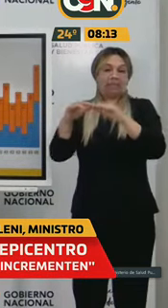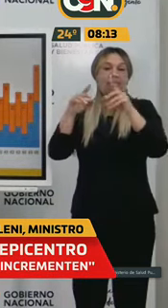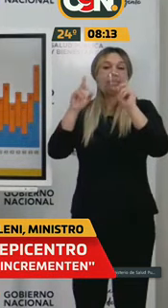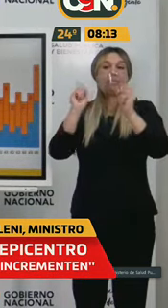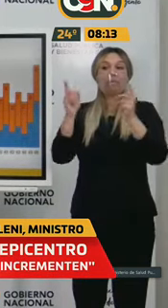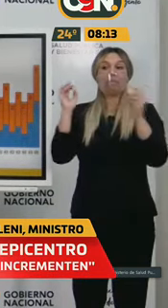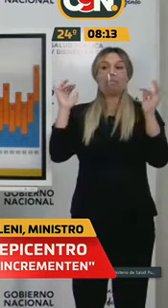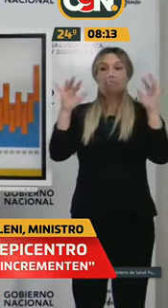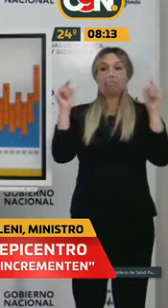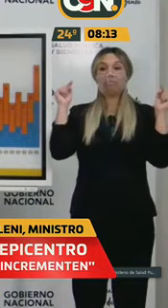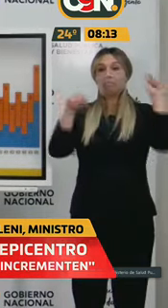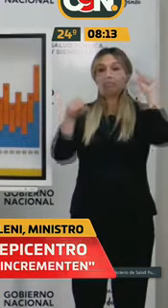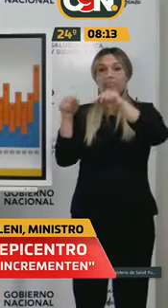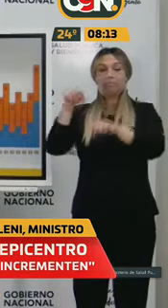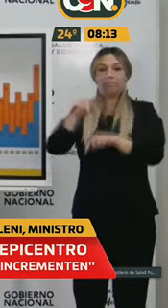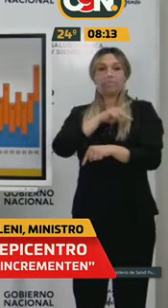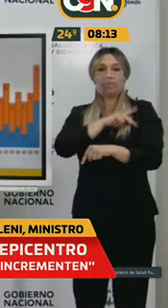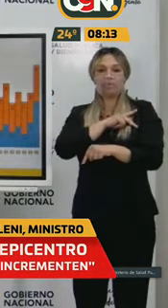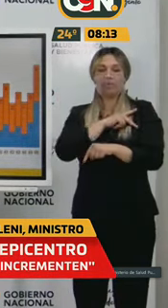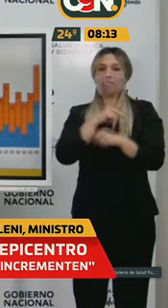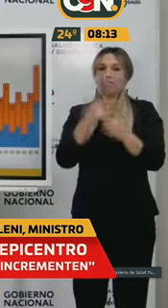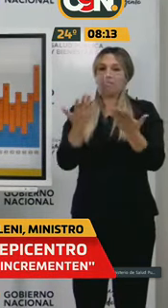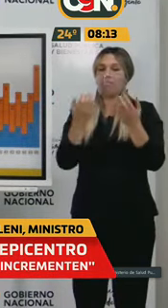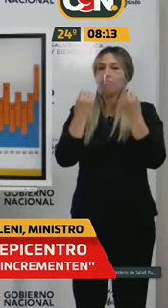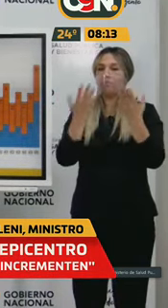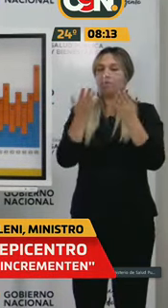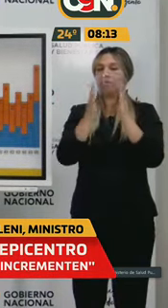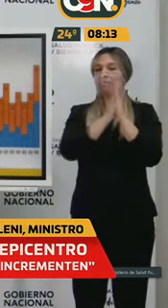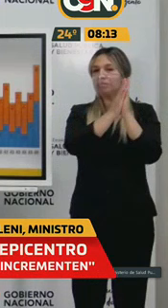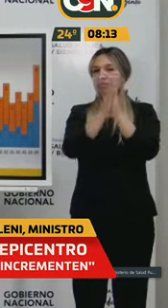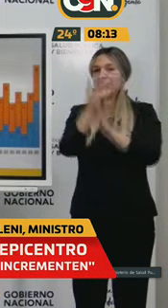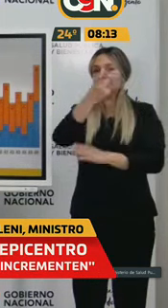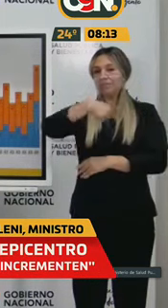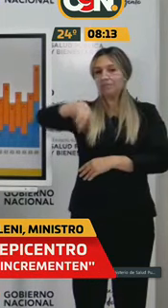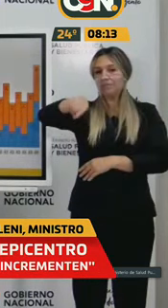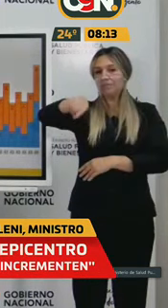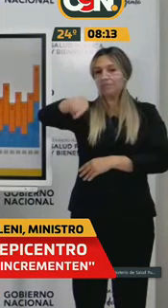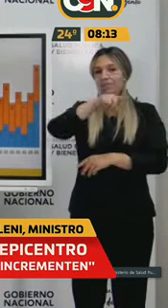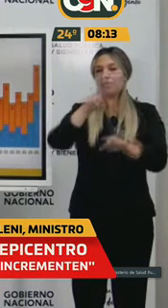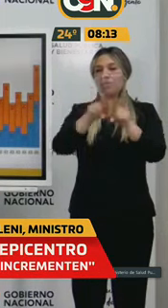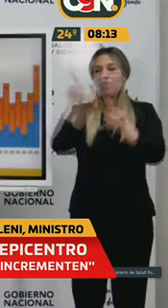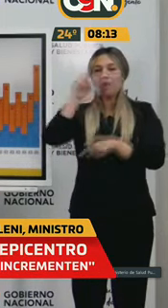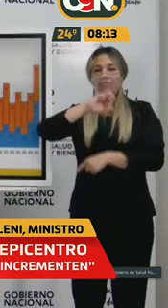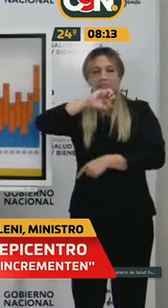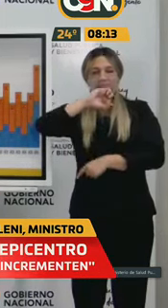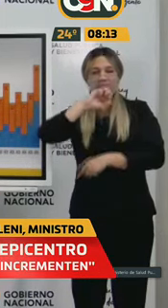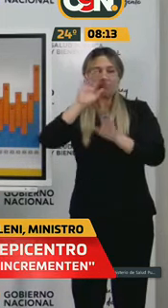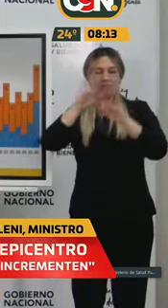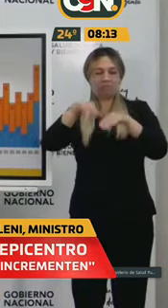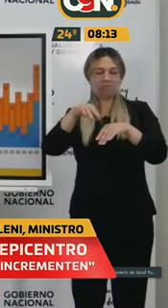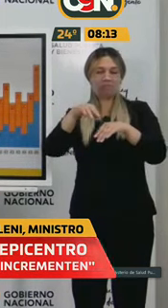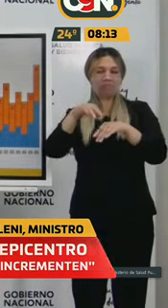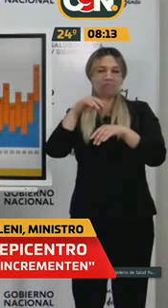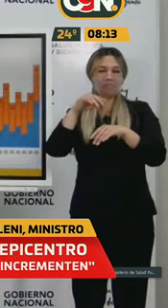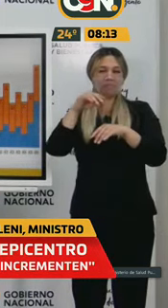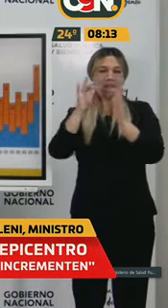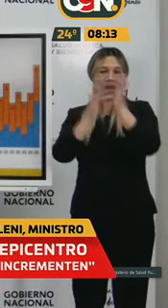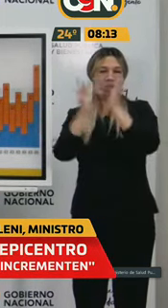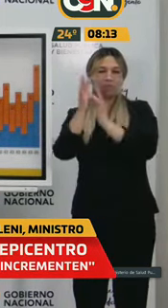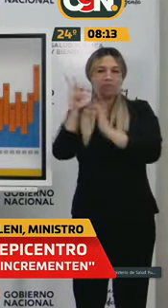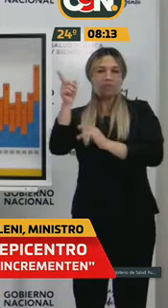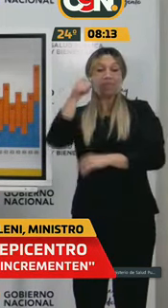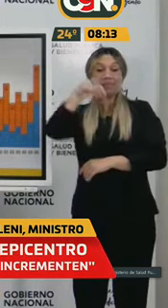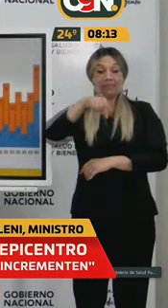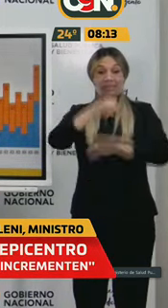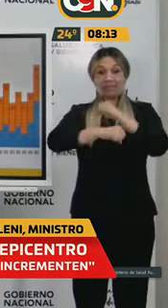gente. Instamos una vez más, al igual que como ha señalado el obispo de Venezuela, realmente este año a vivir las